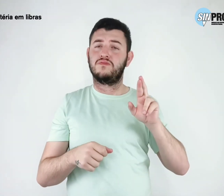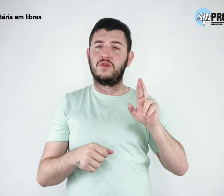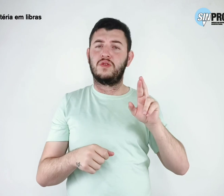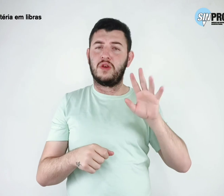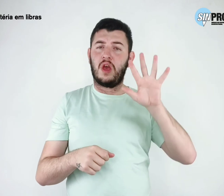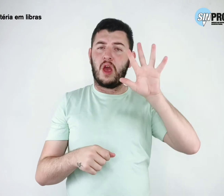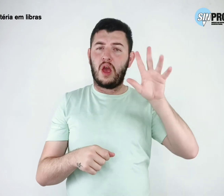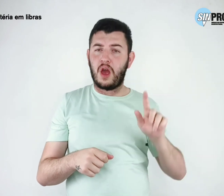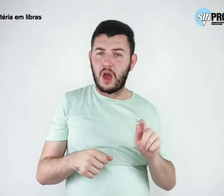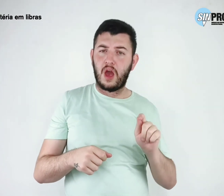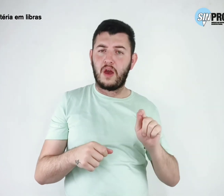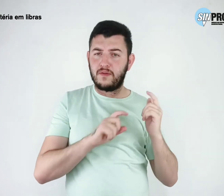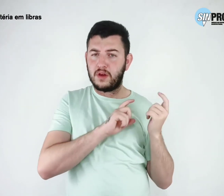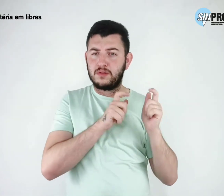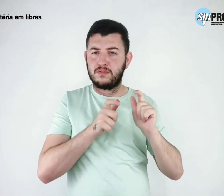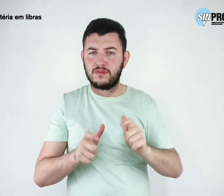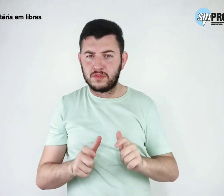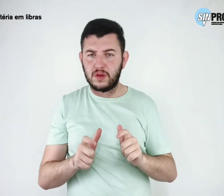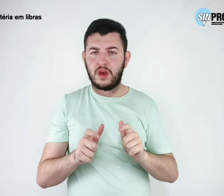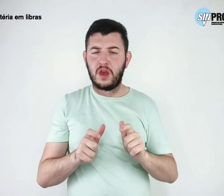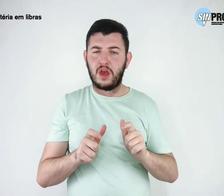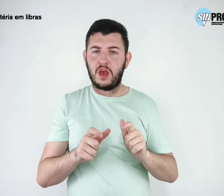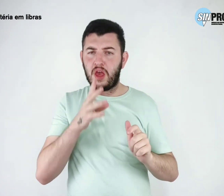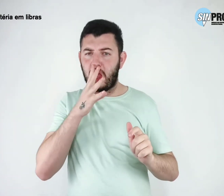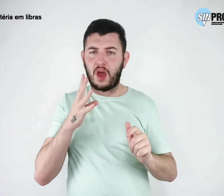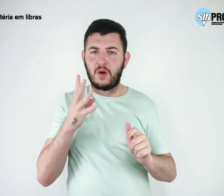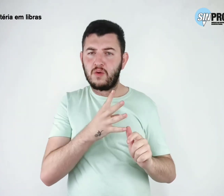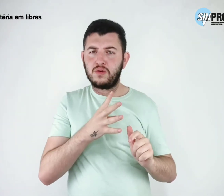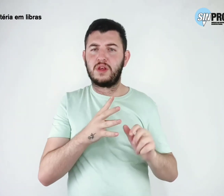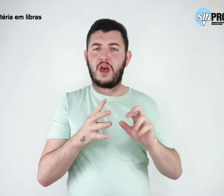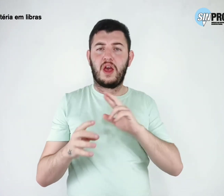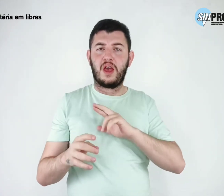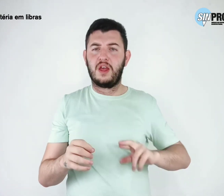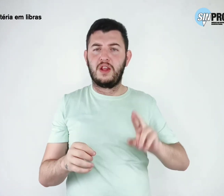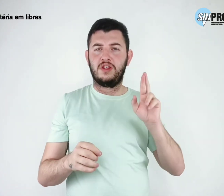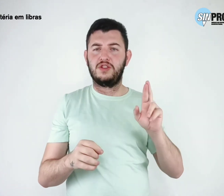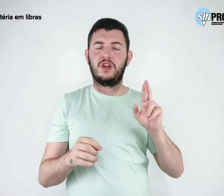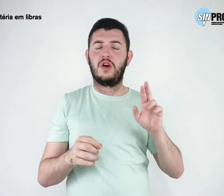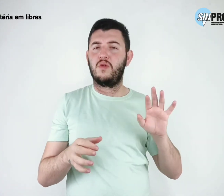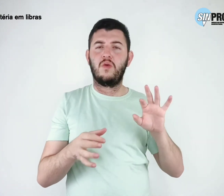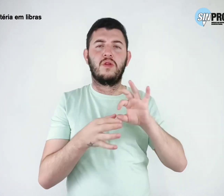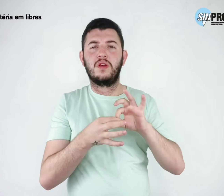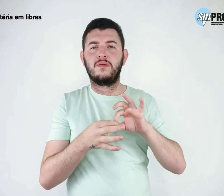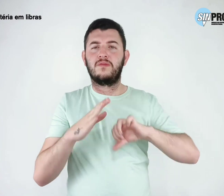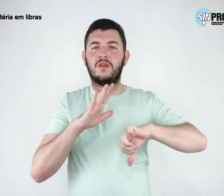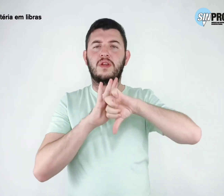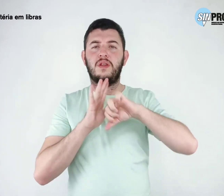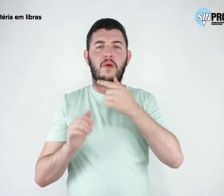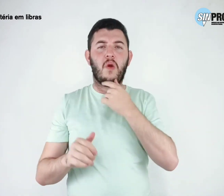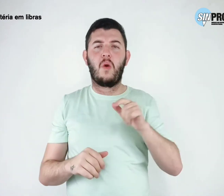e associá-los aos crimes atribuídos a Lázaro Barbosa. E, ao mesmo